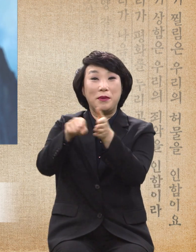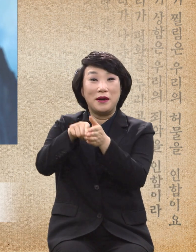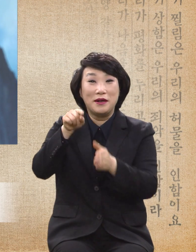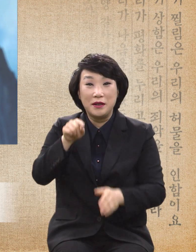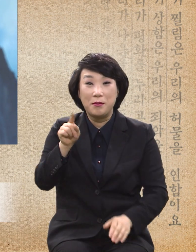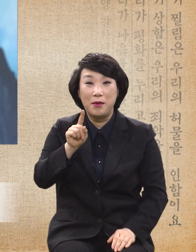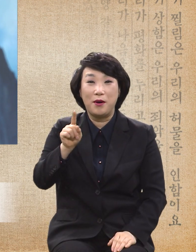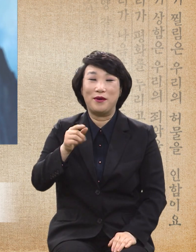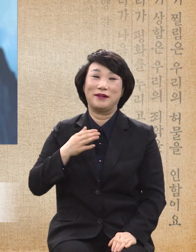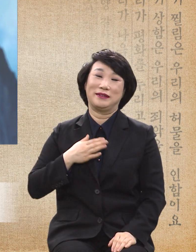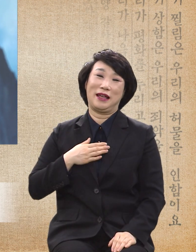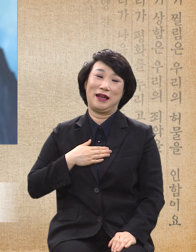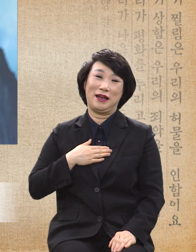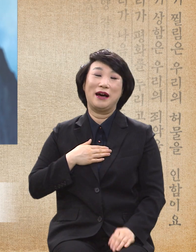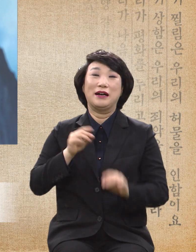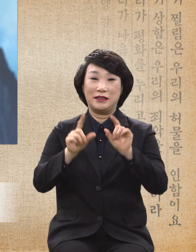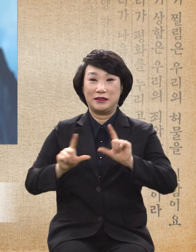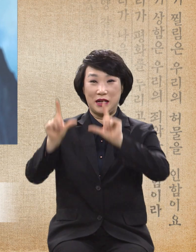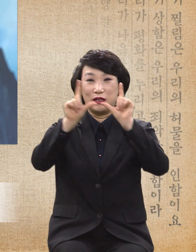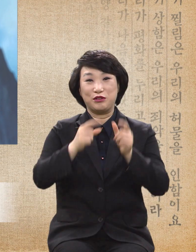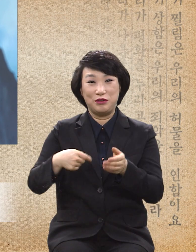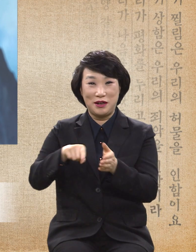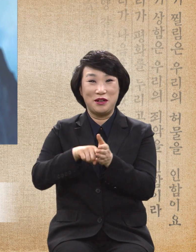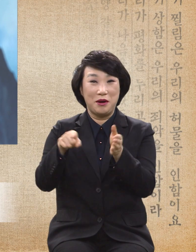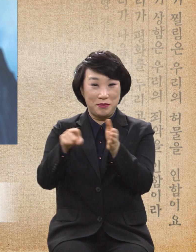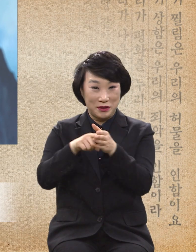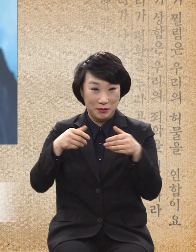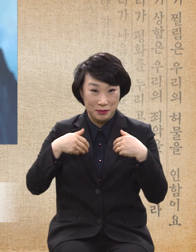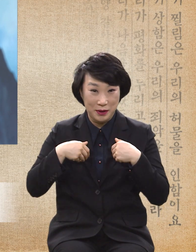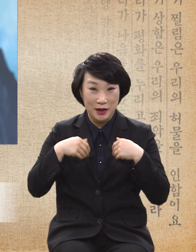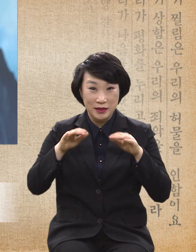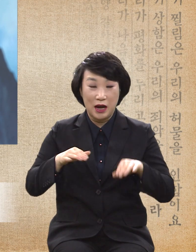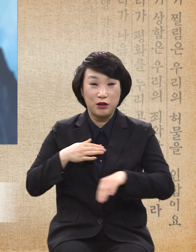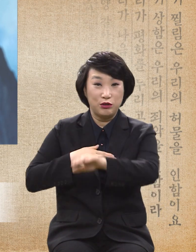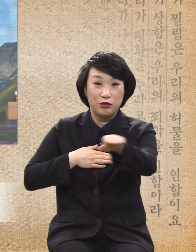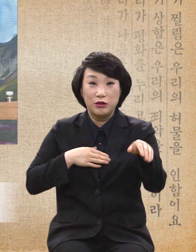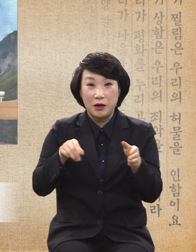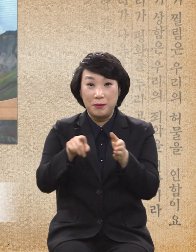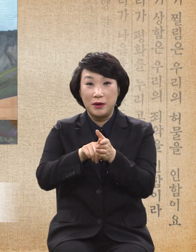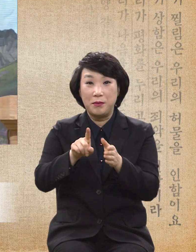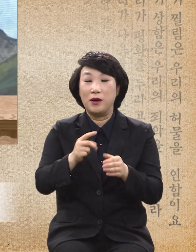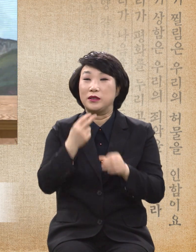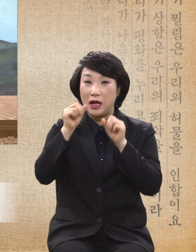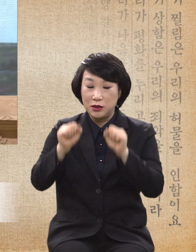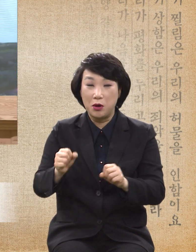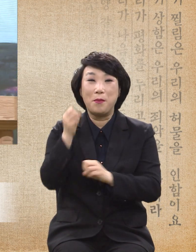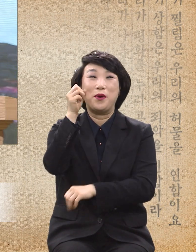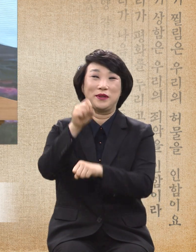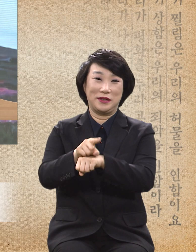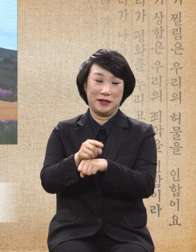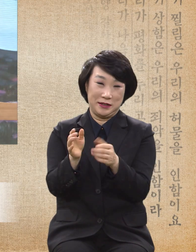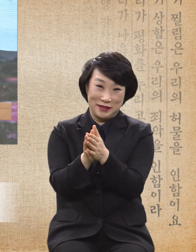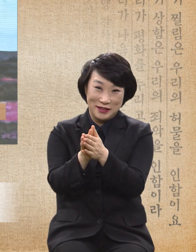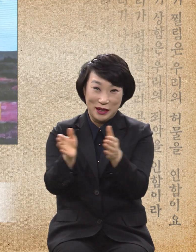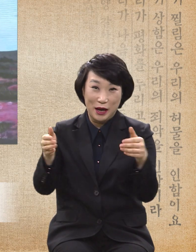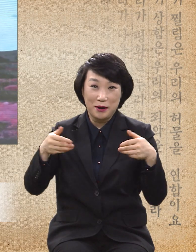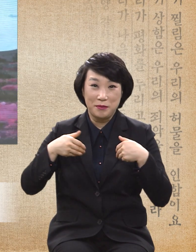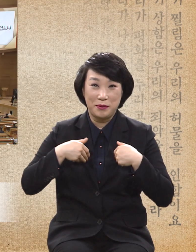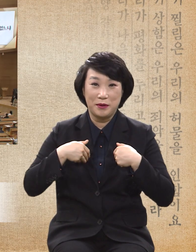것은 내가 살고자 믿는 것이니 우리의 믿음은 생존의 본능에서